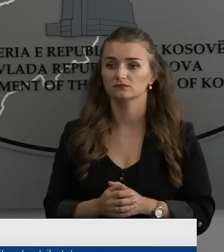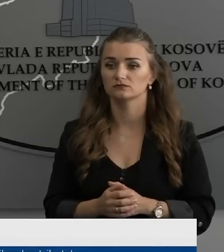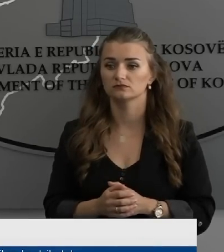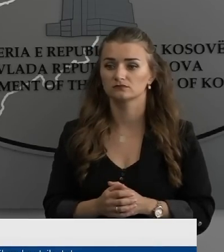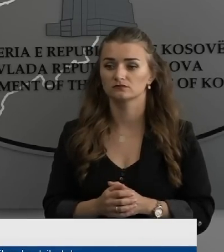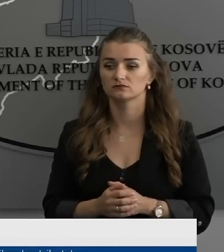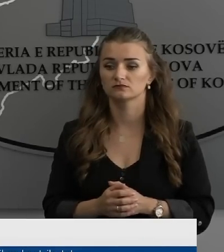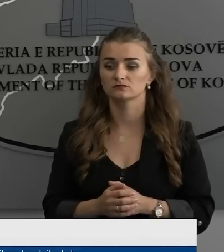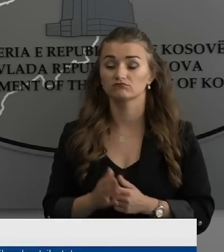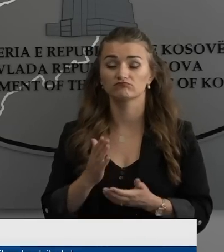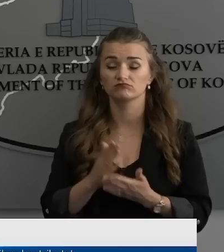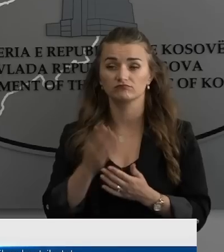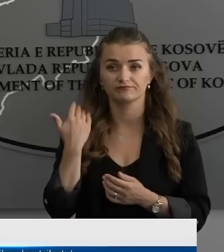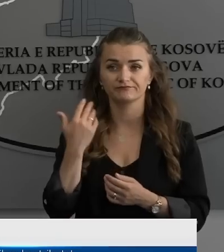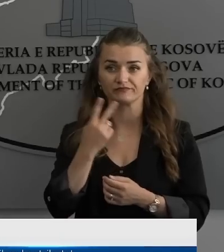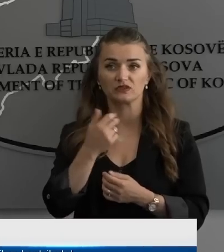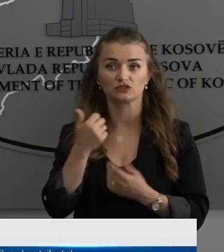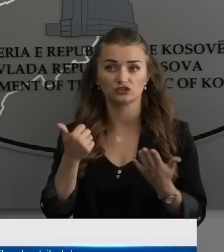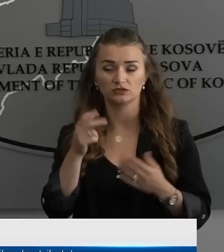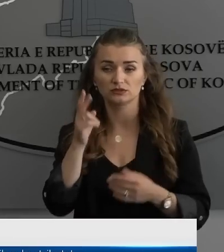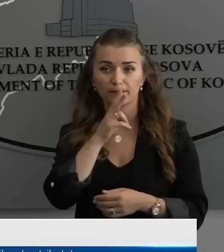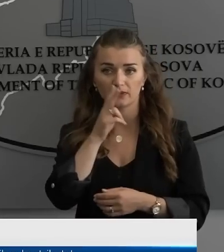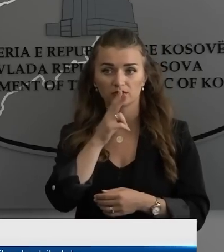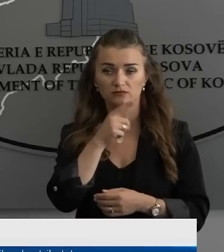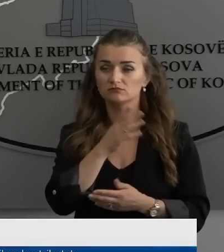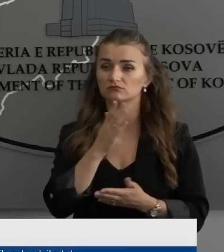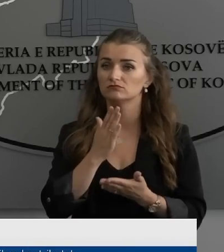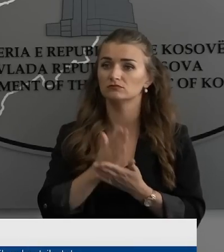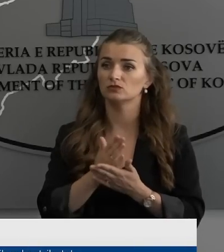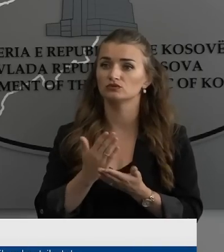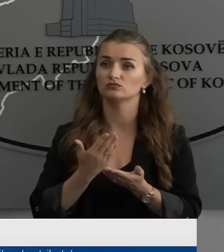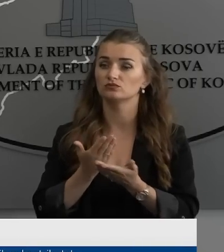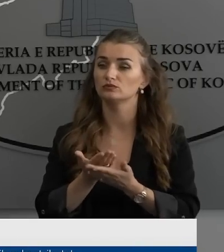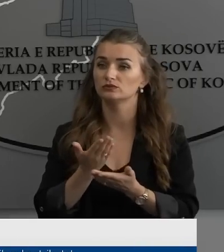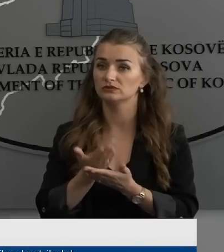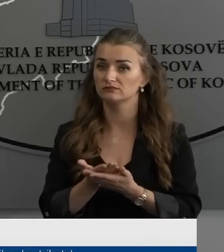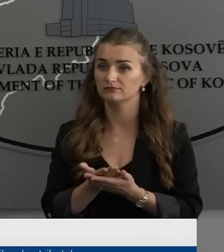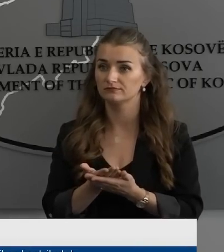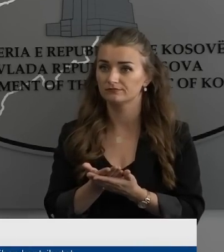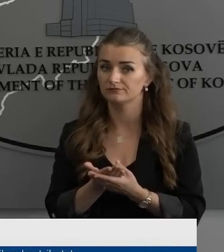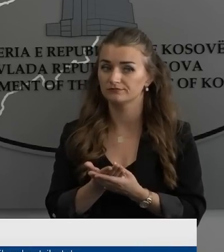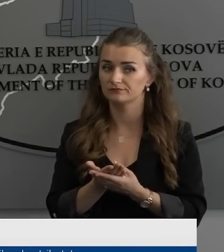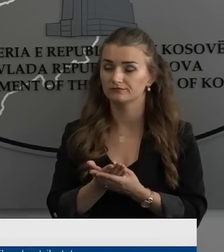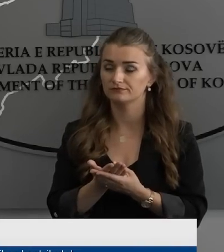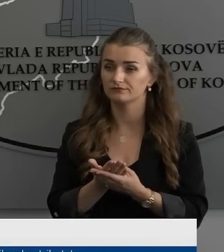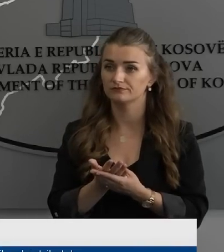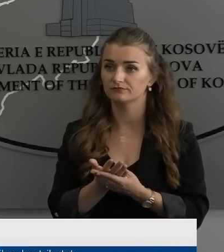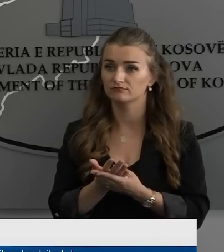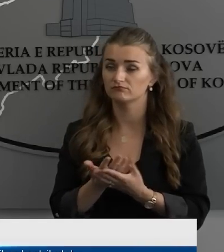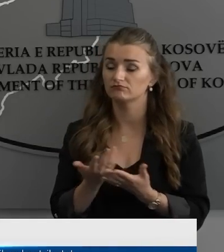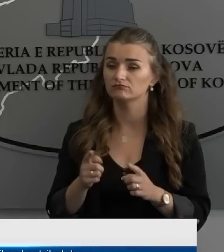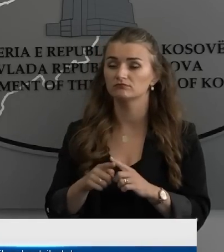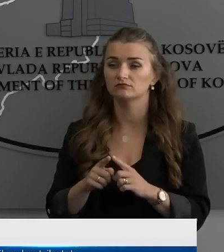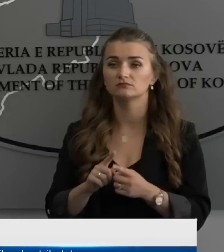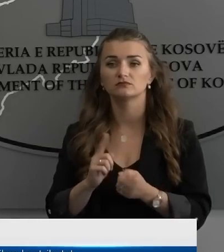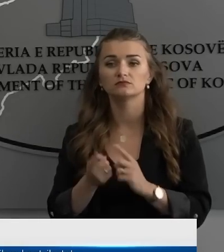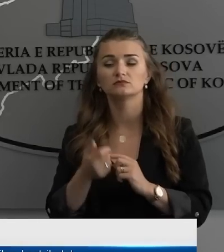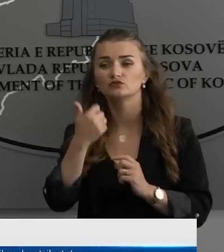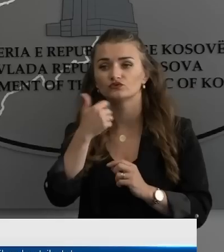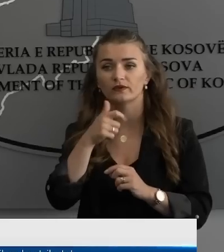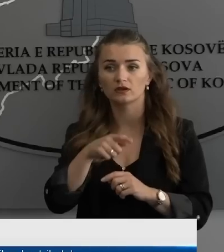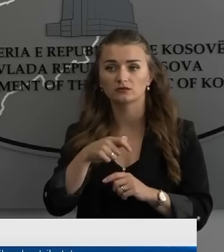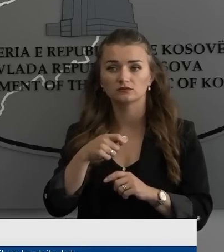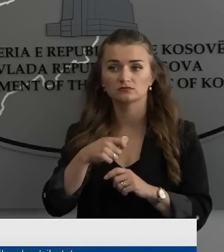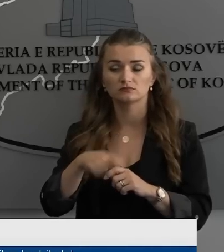me 26 prill ka pas një lloj propozimi për sekuencimin që ka qenë me 12 hapa.